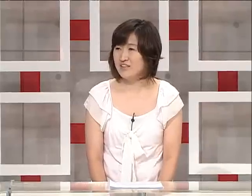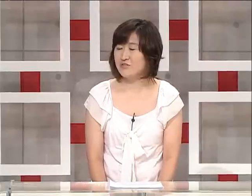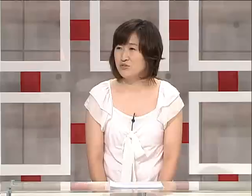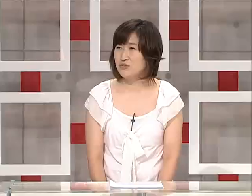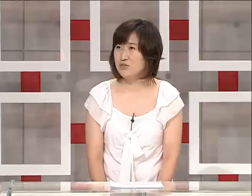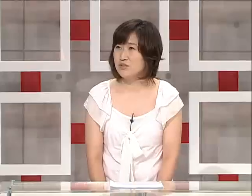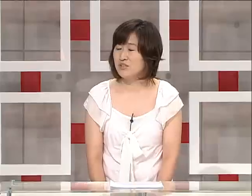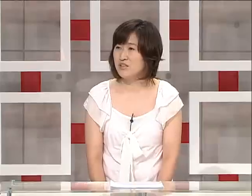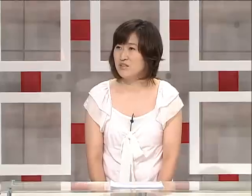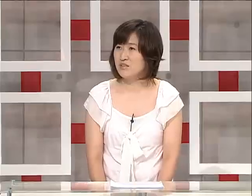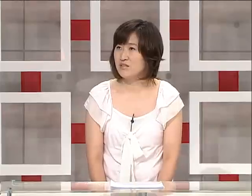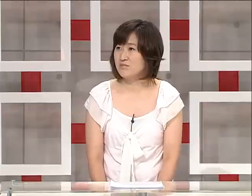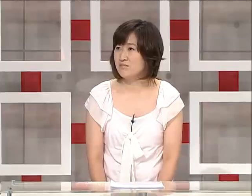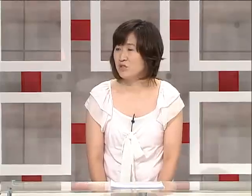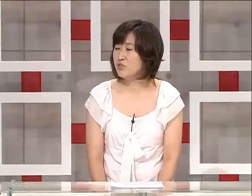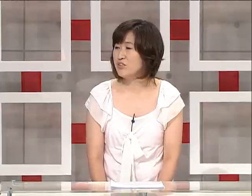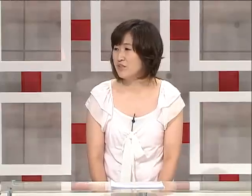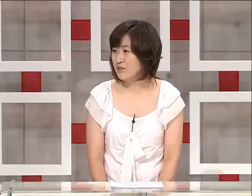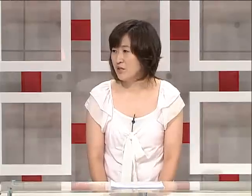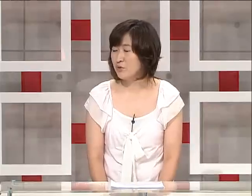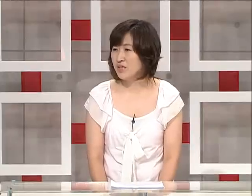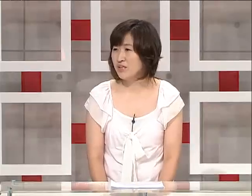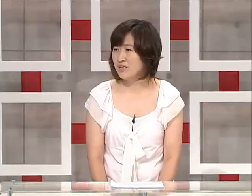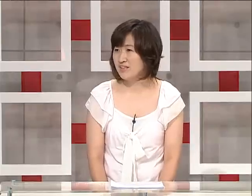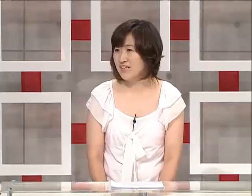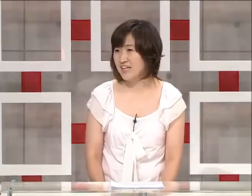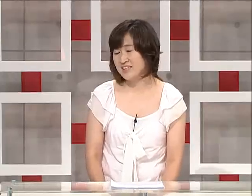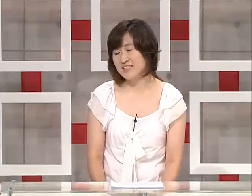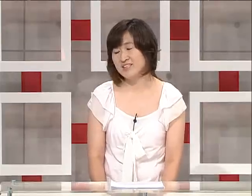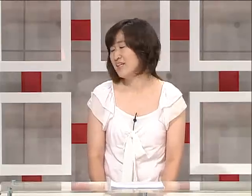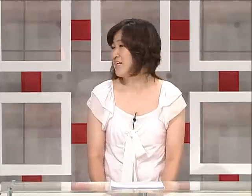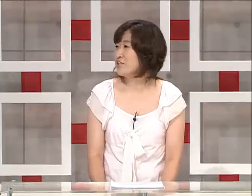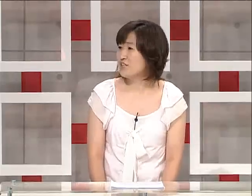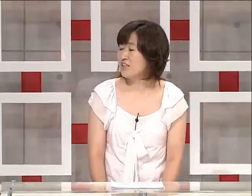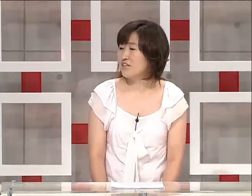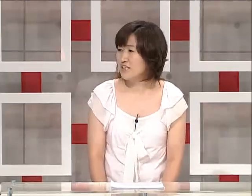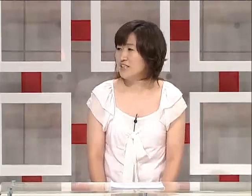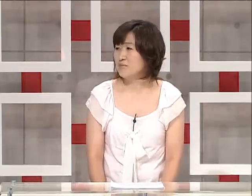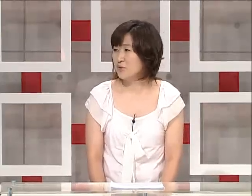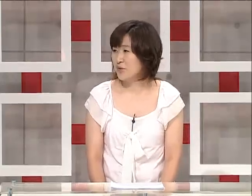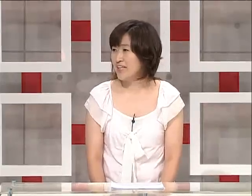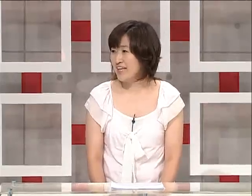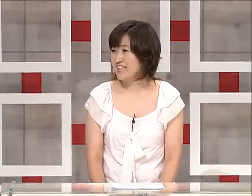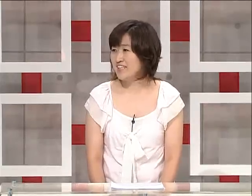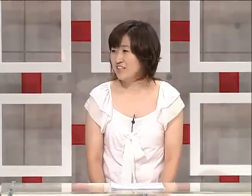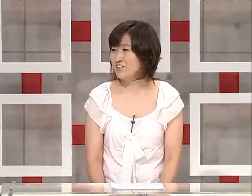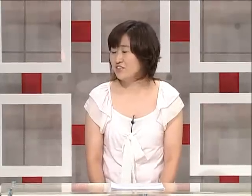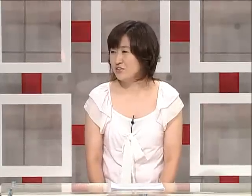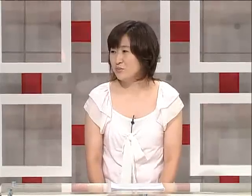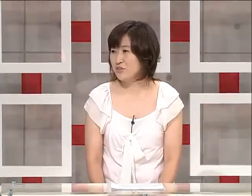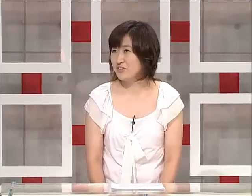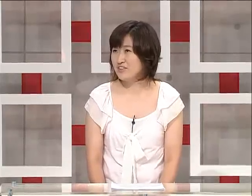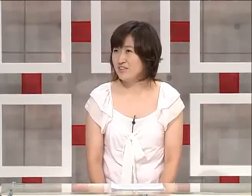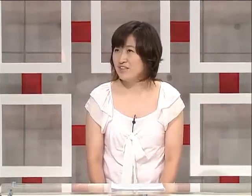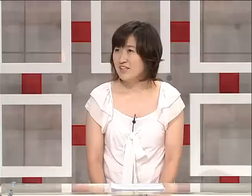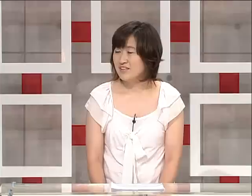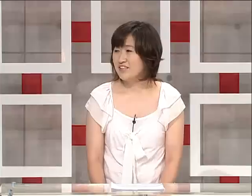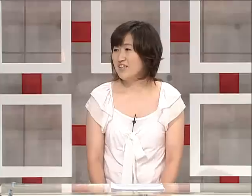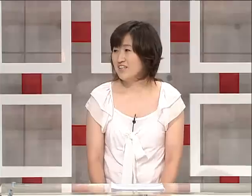그리고 건척인과 농인들의 중간 역할을 했으면 좋겠다는 생각도 들고 그런 생각을